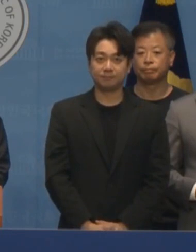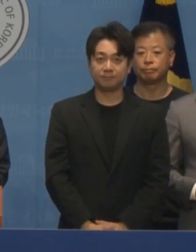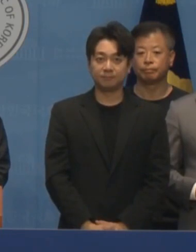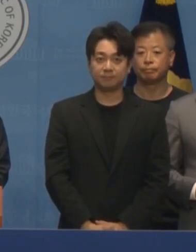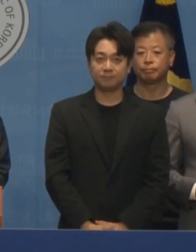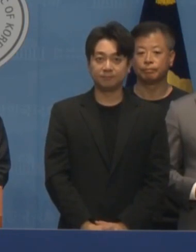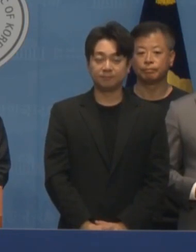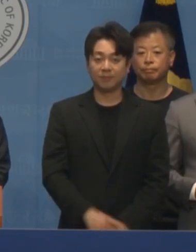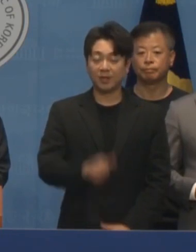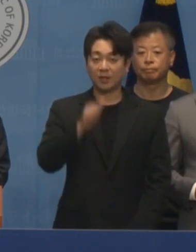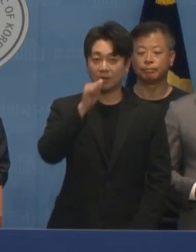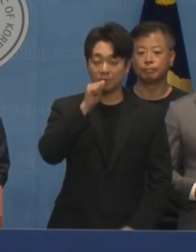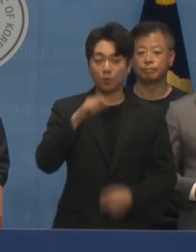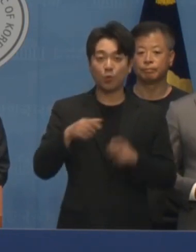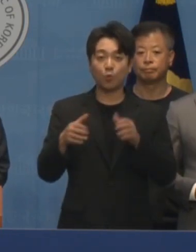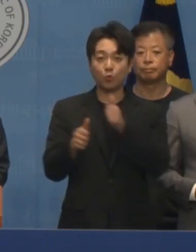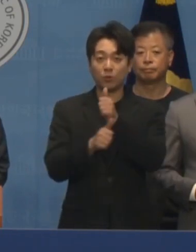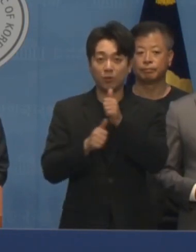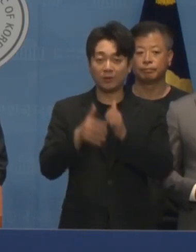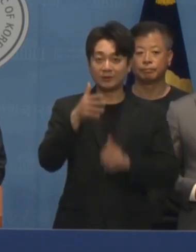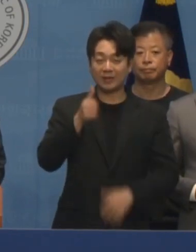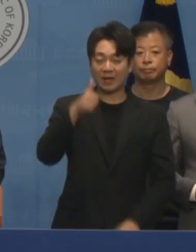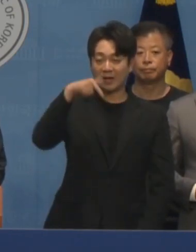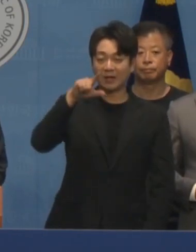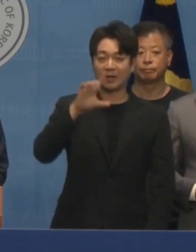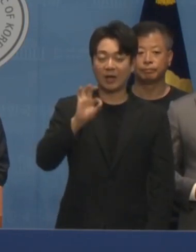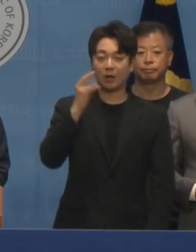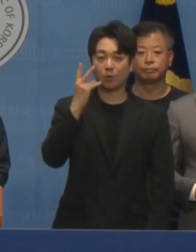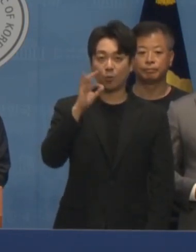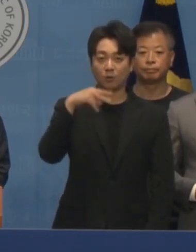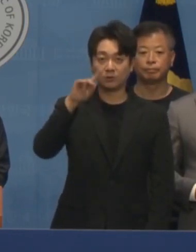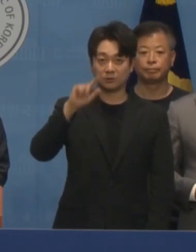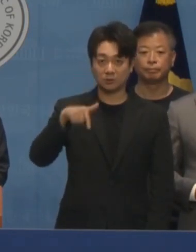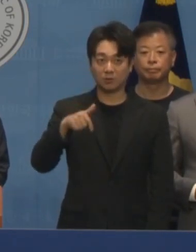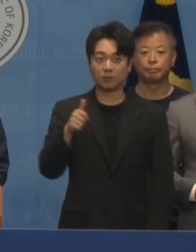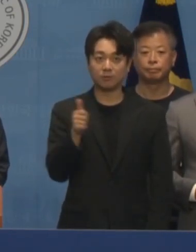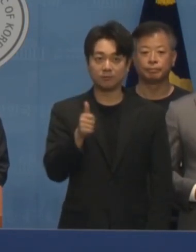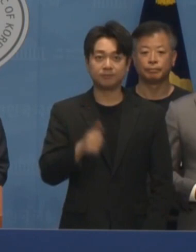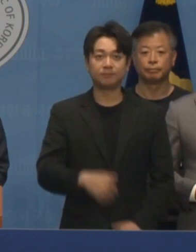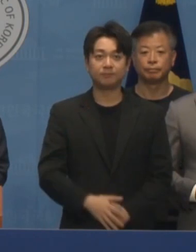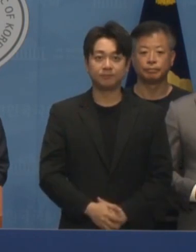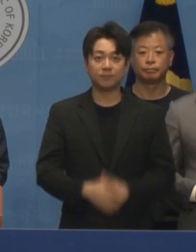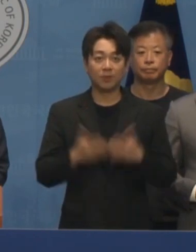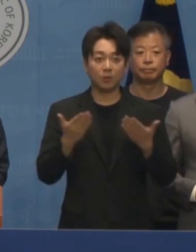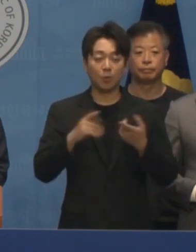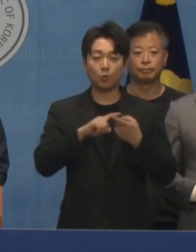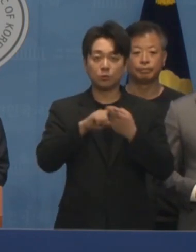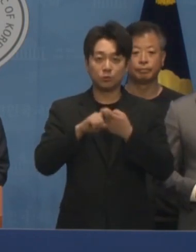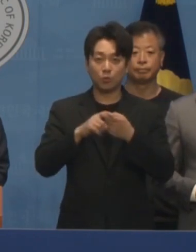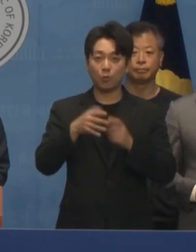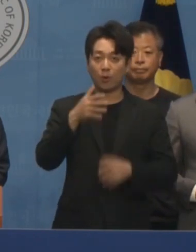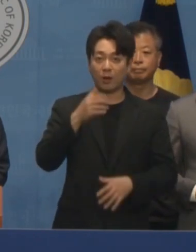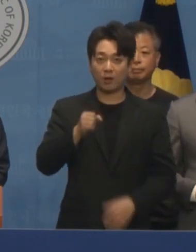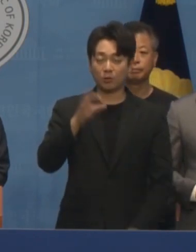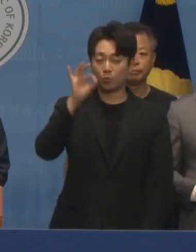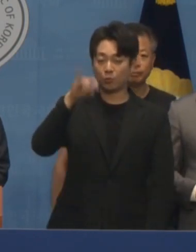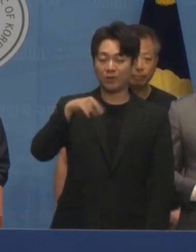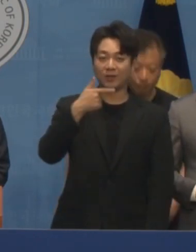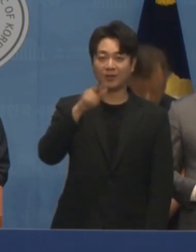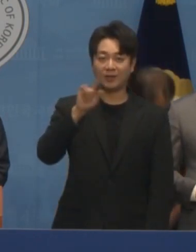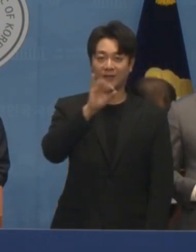금속노련 위니아 전자노조 강용석 위원장님, 금속노련 남승대 위니아 dim체 노조